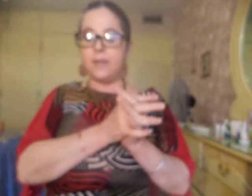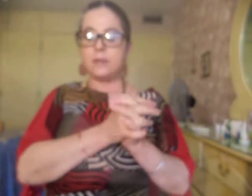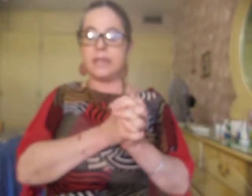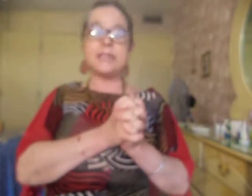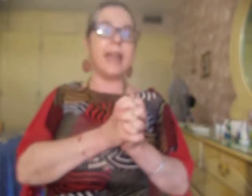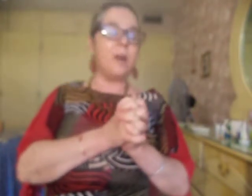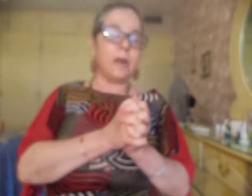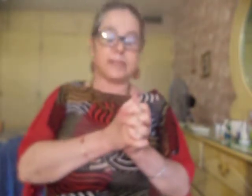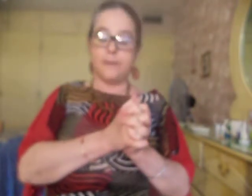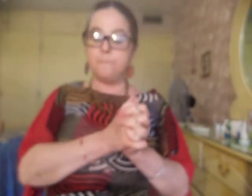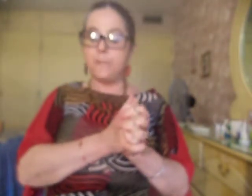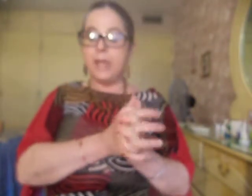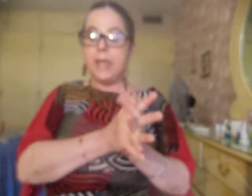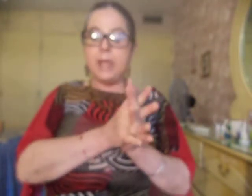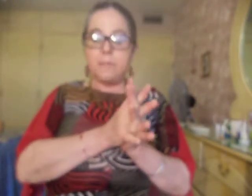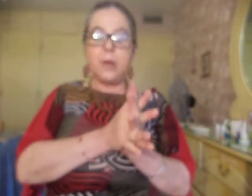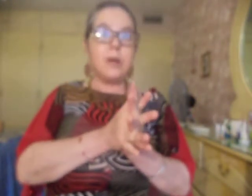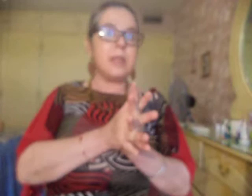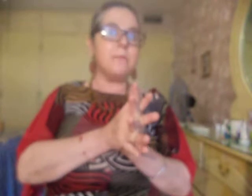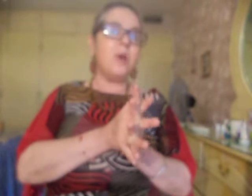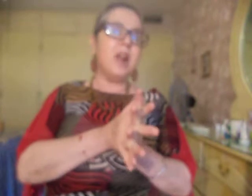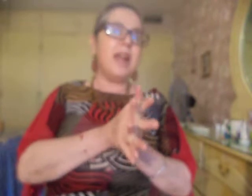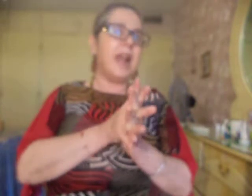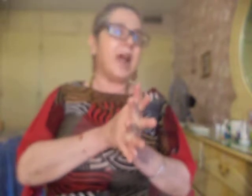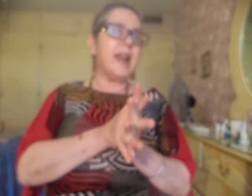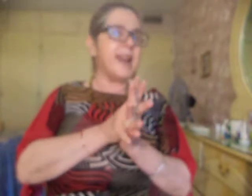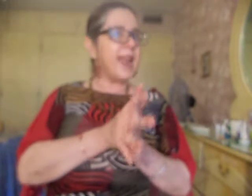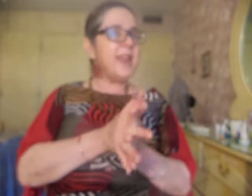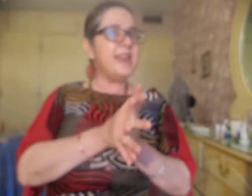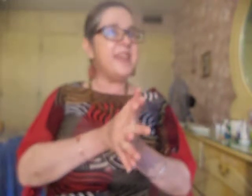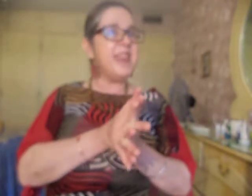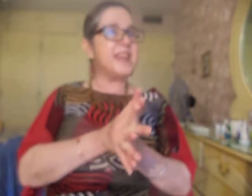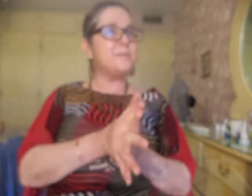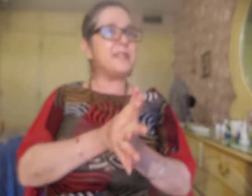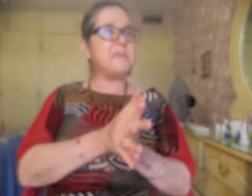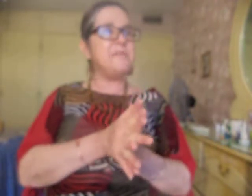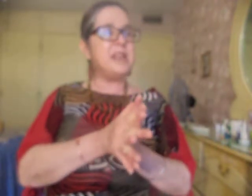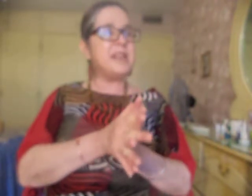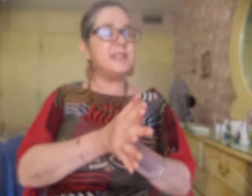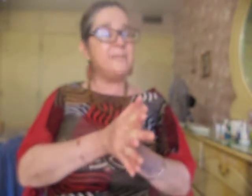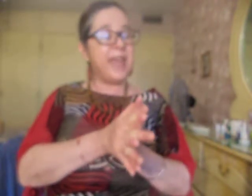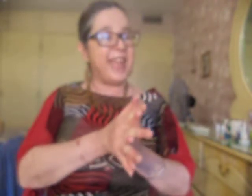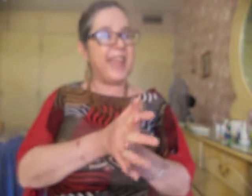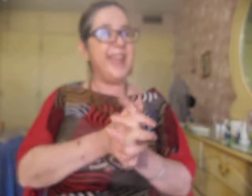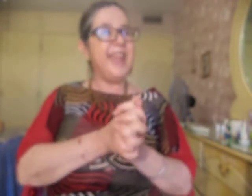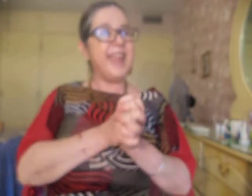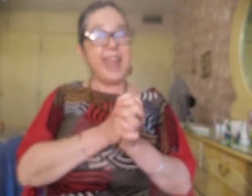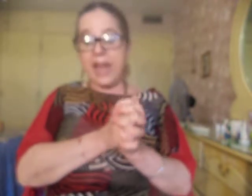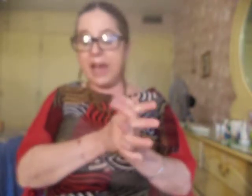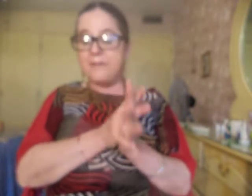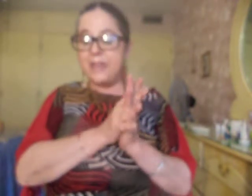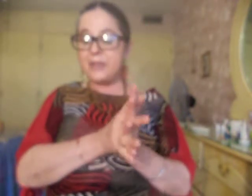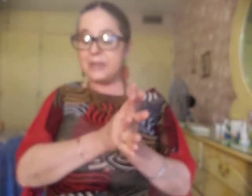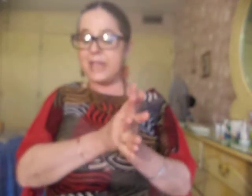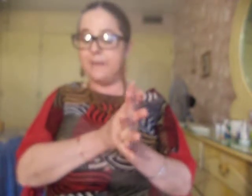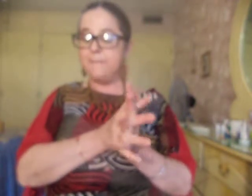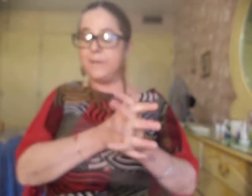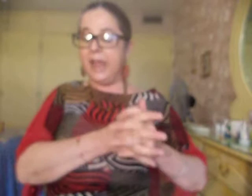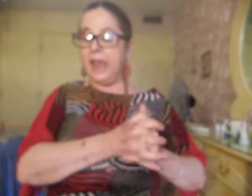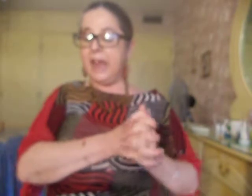y células. Y por último, la reina de las vitaminas B, que es la B12,